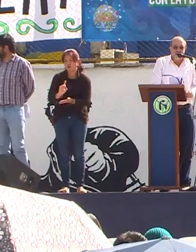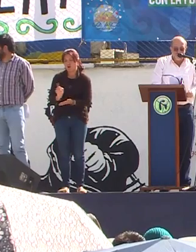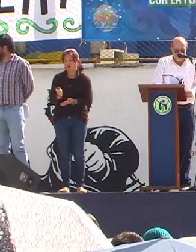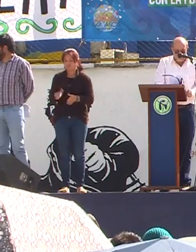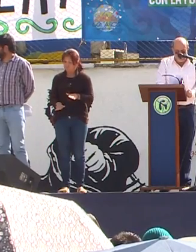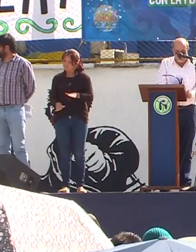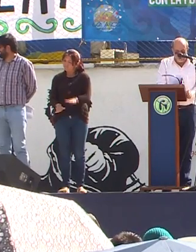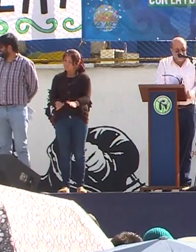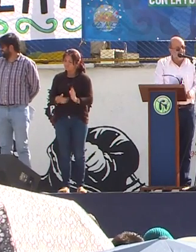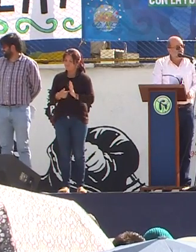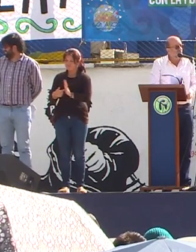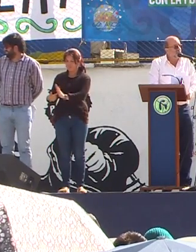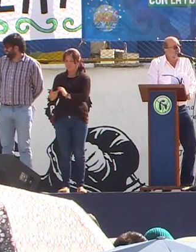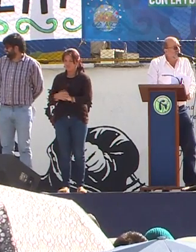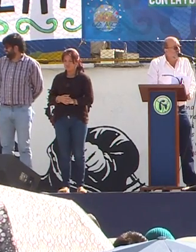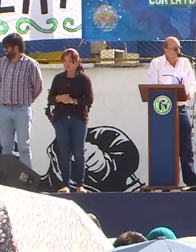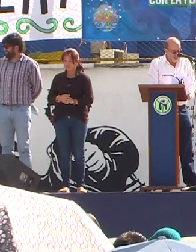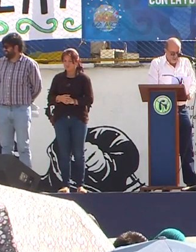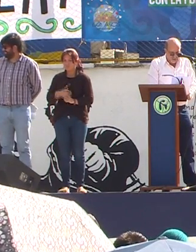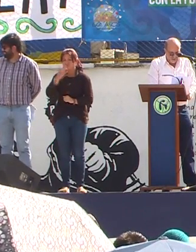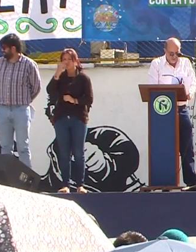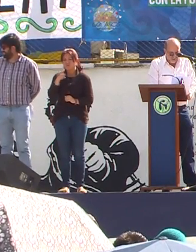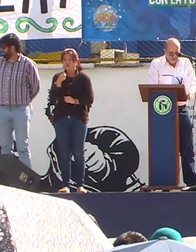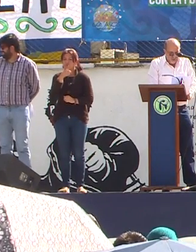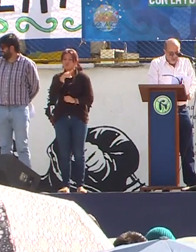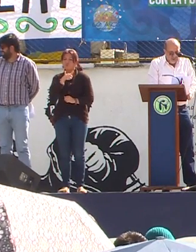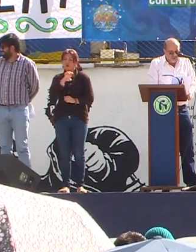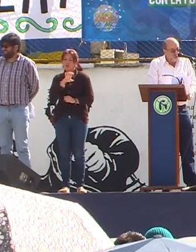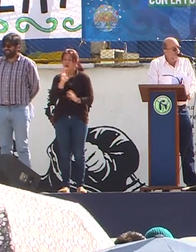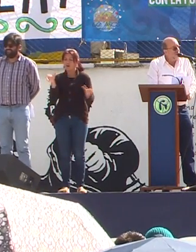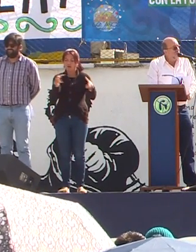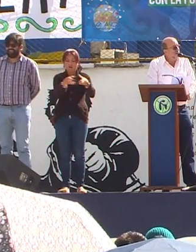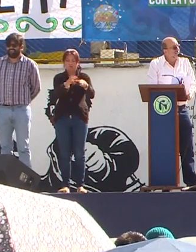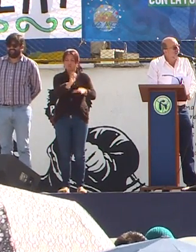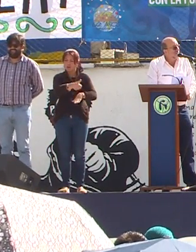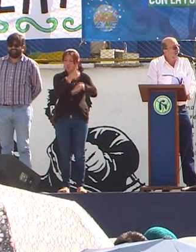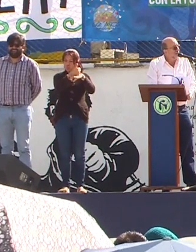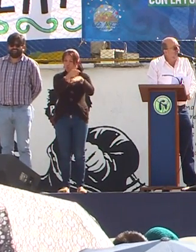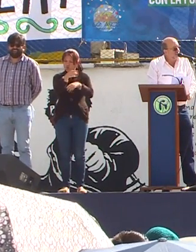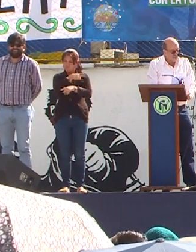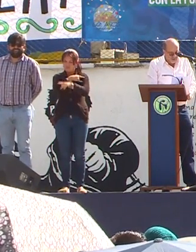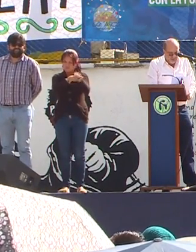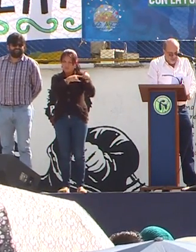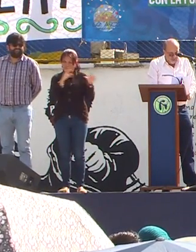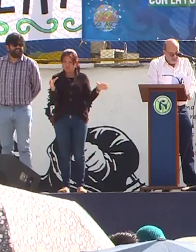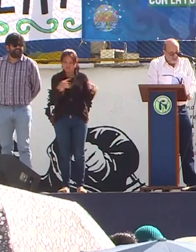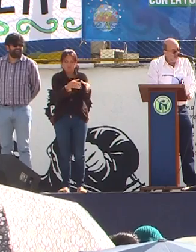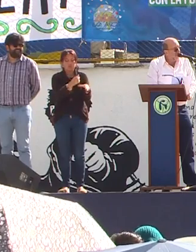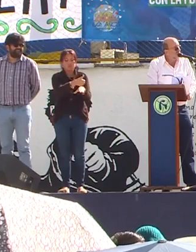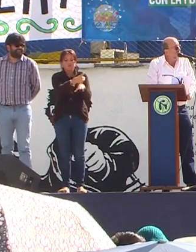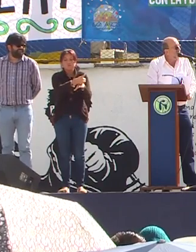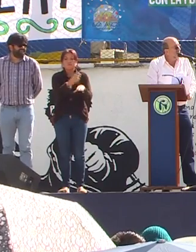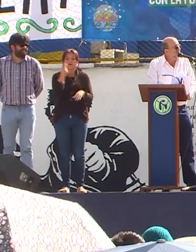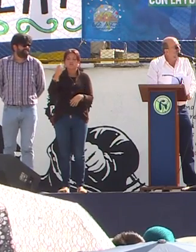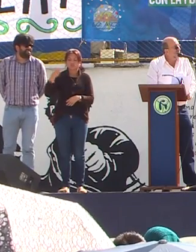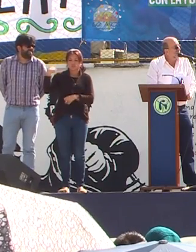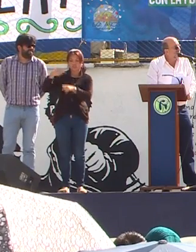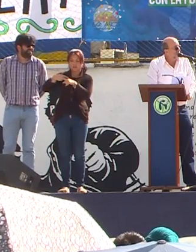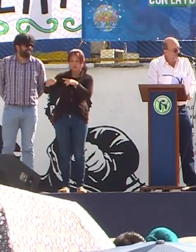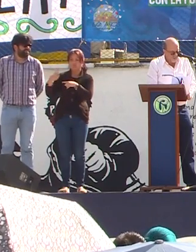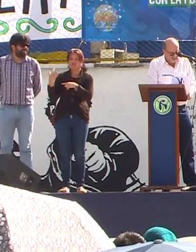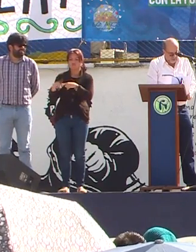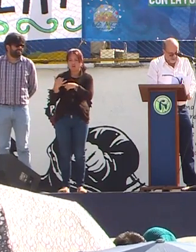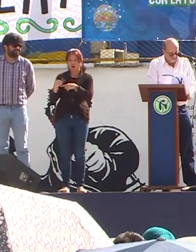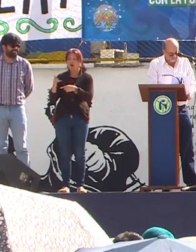Con una comisión de rectores del SUE, estuvimos la semana pasada en el Congreso de